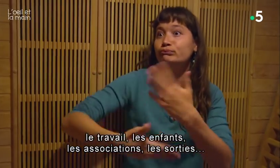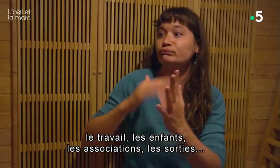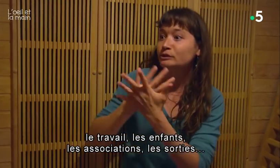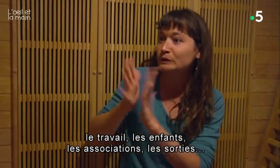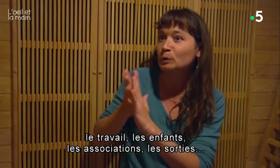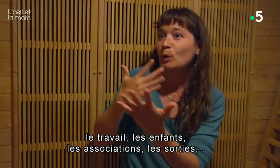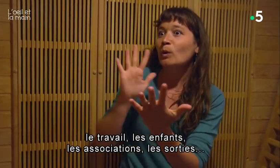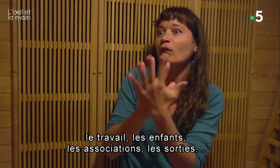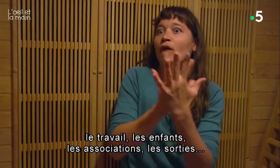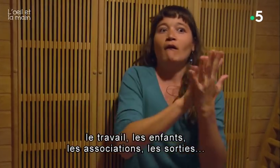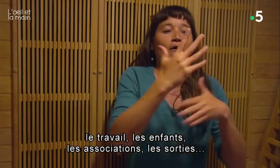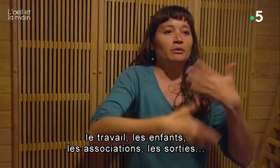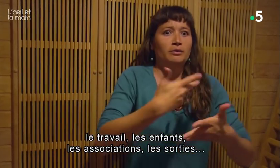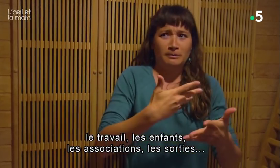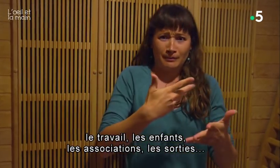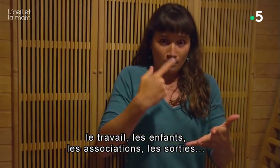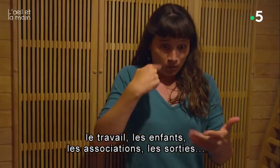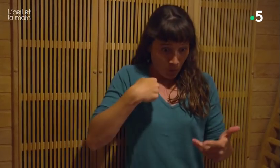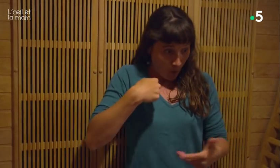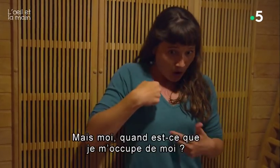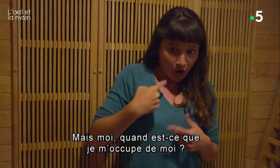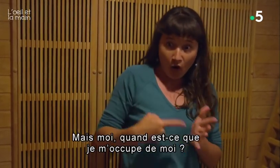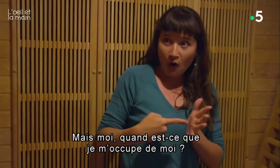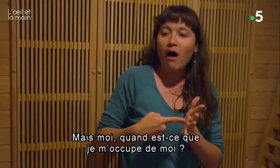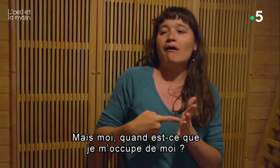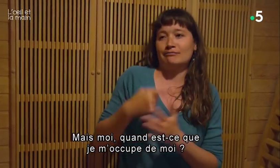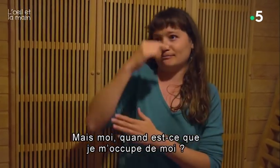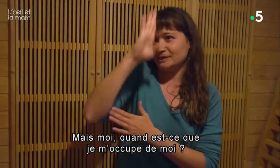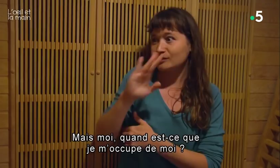les associations, les sorties. Mais moi, quand est-ce que je m'occupe de moi?